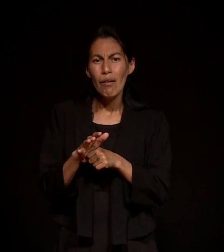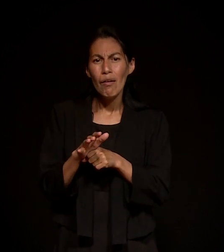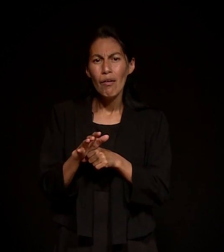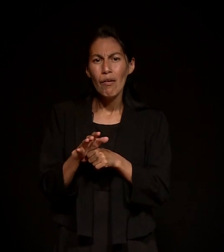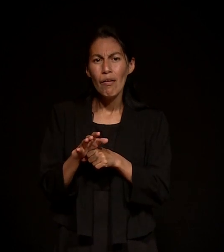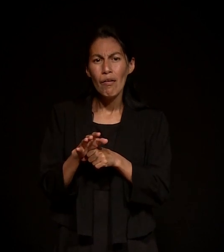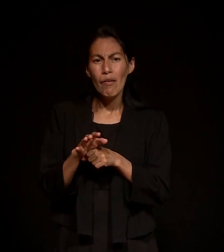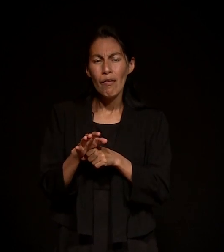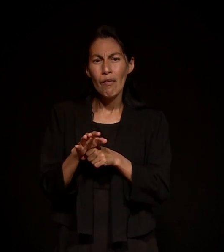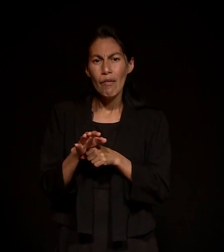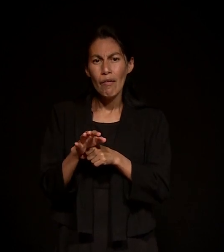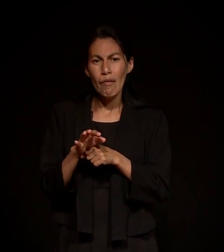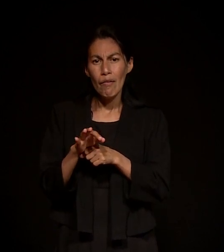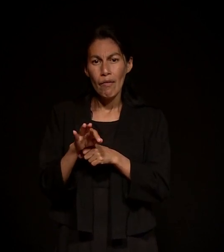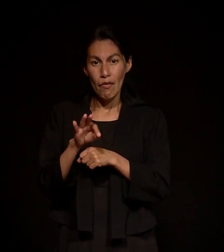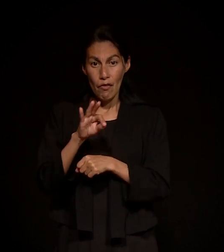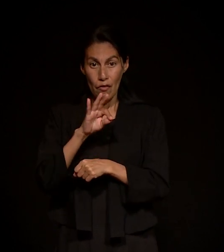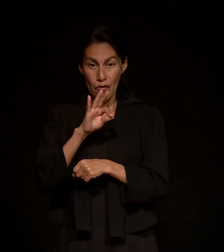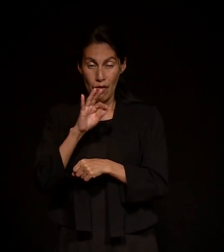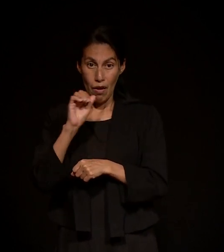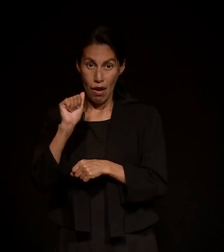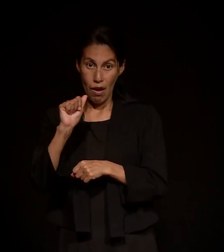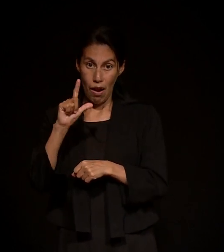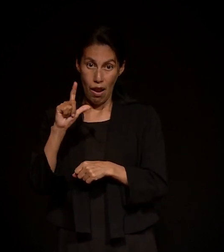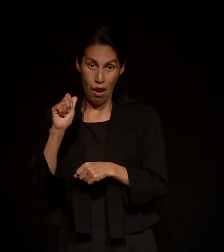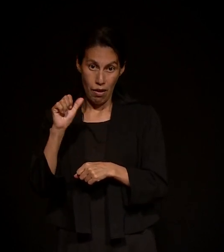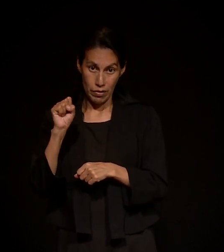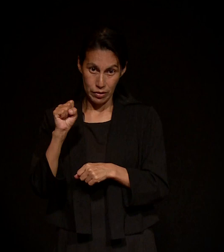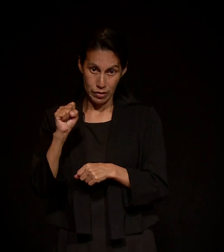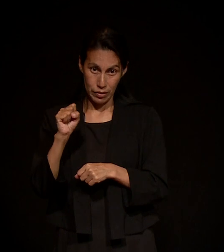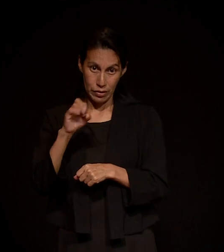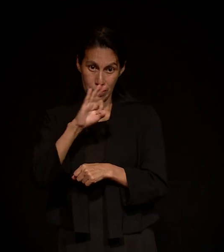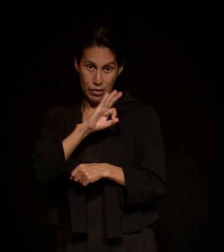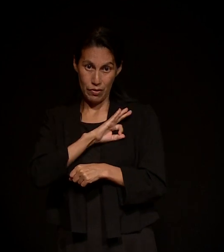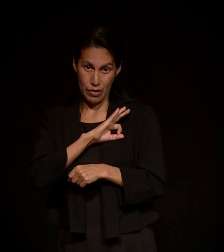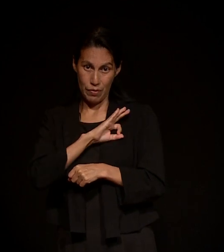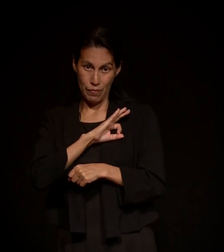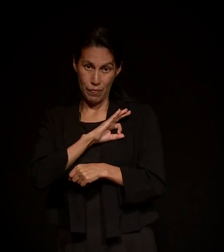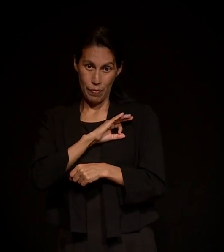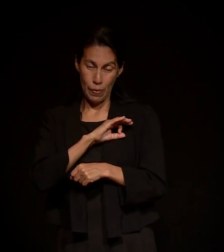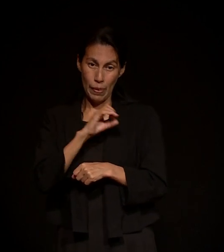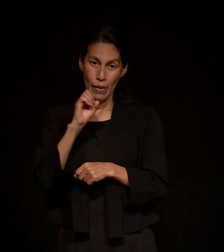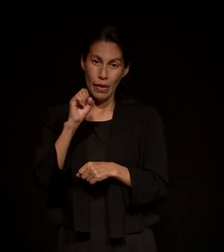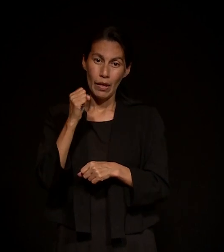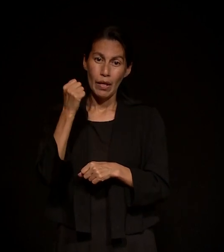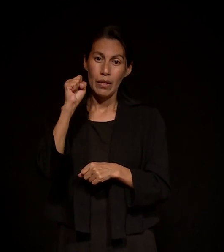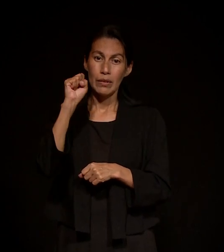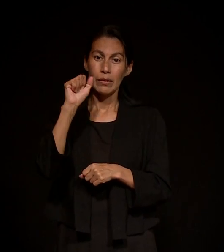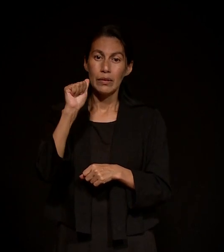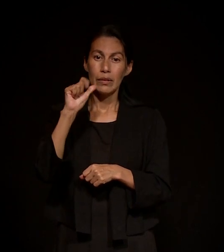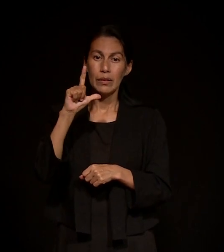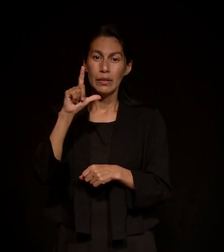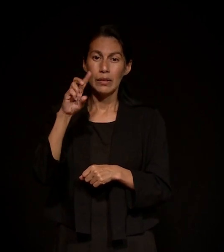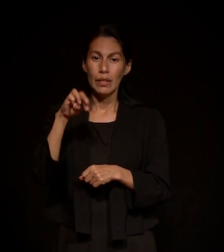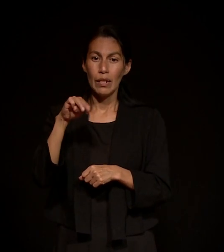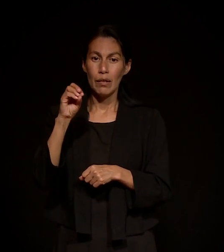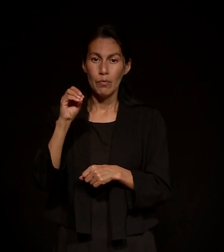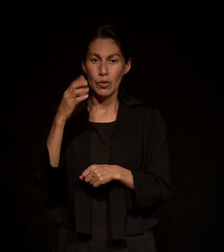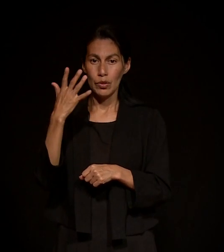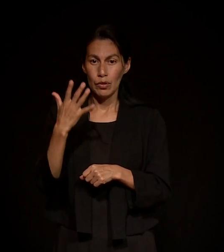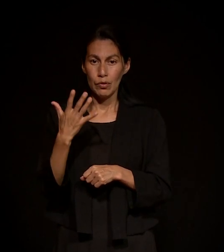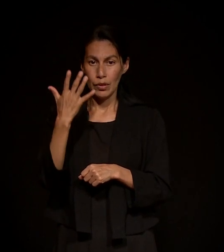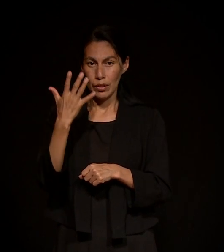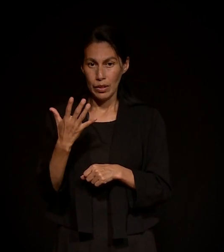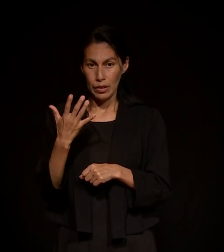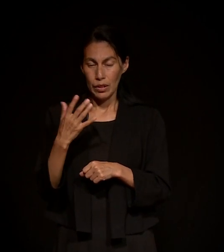Alas de la Fe, y aquí lo llamamos por el Salmo 55:17, que dice: